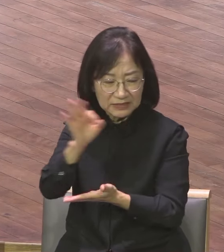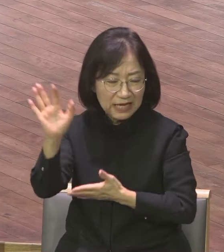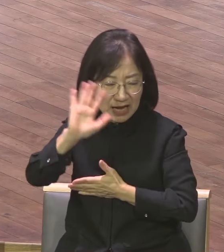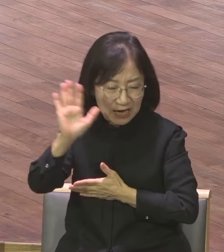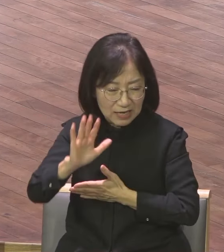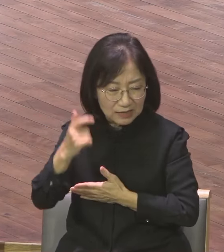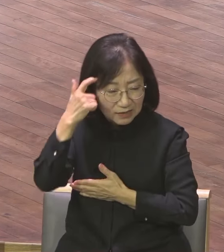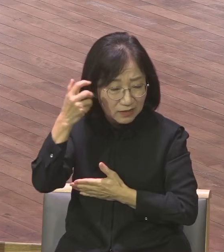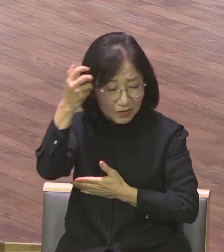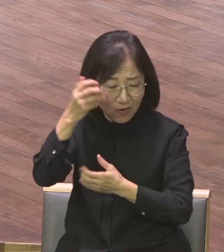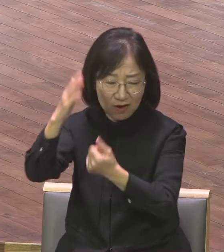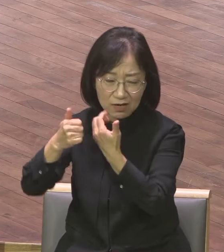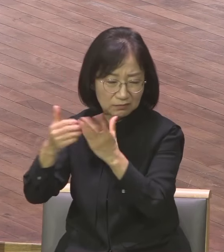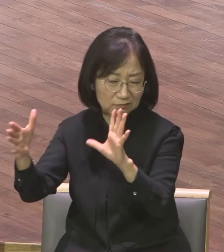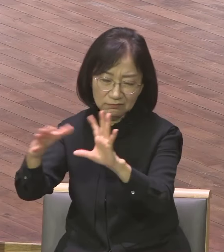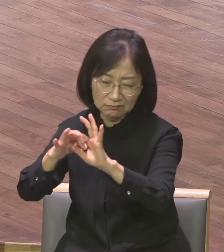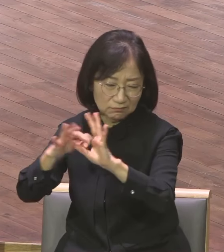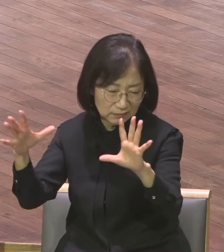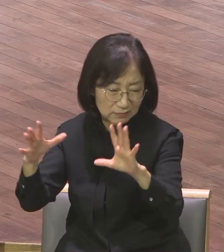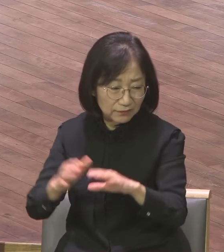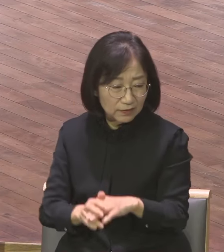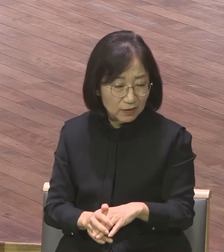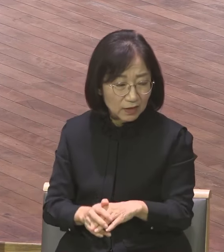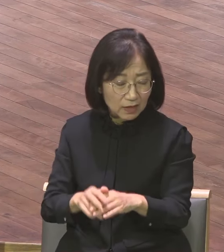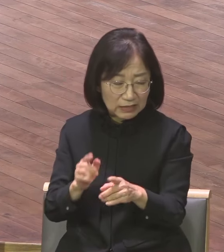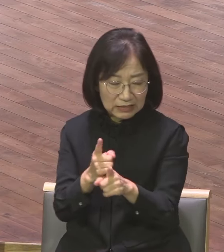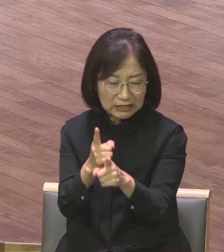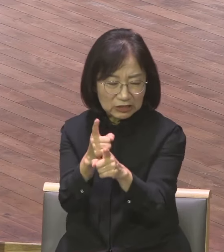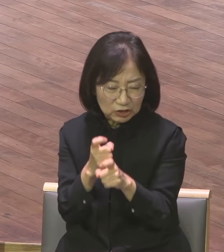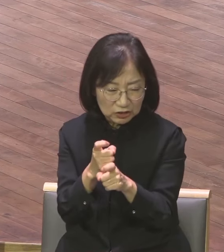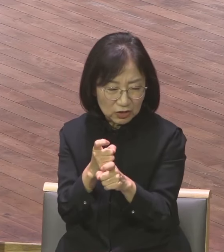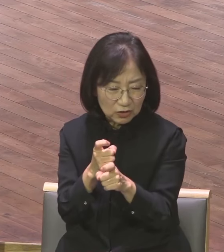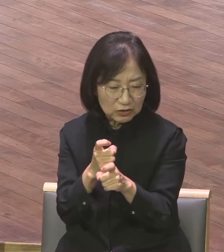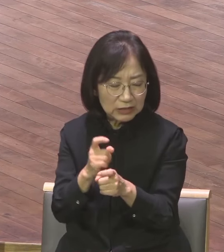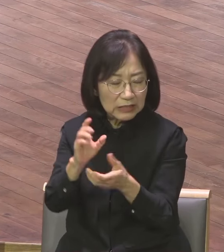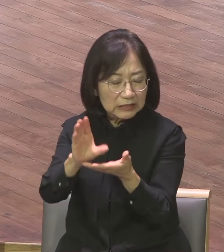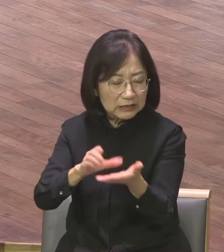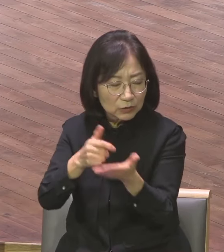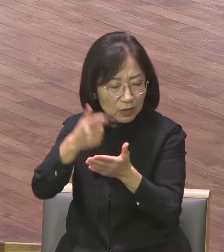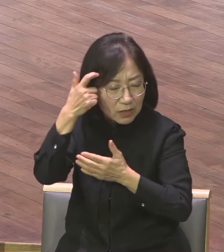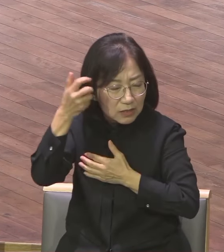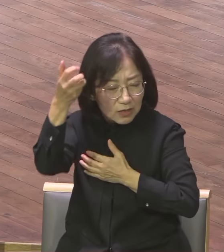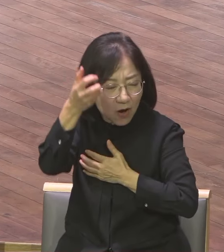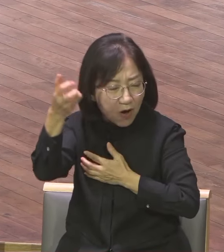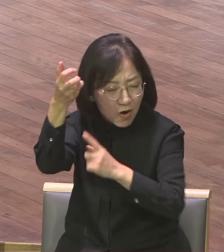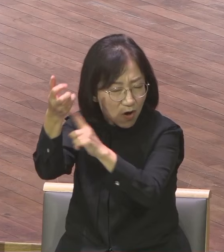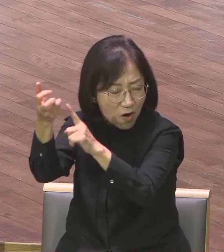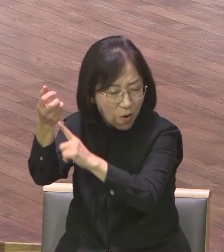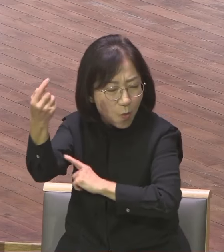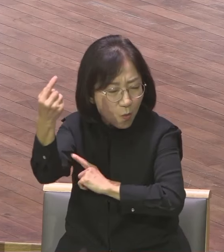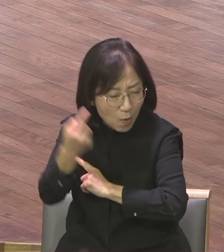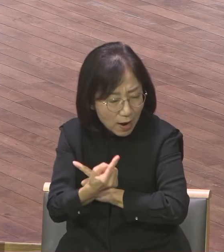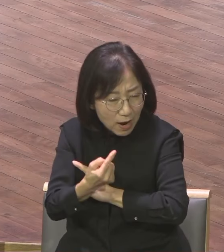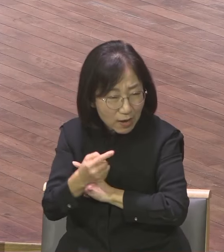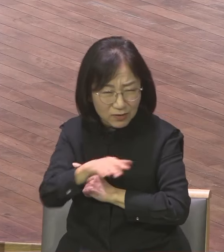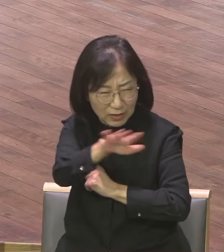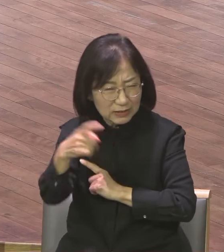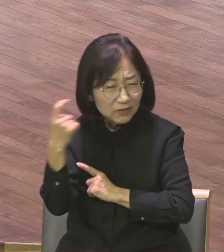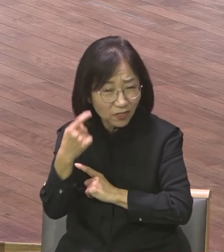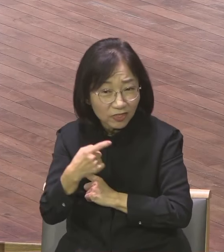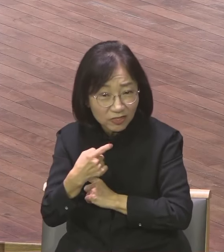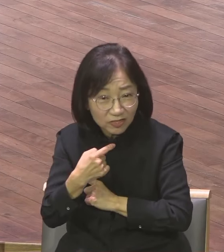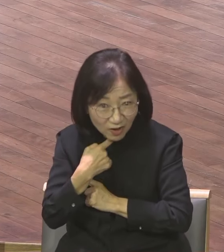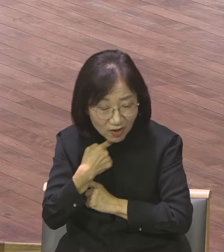시인하지 아니하는 영마다 하나님께 속한 것이 아니니 이것이 곧 적그리스도의 영이니라. 오리라 한 말을 너희가